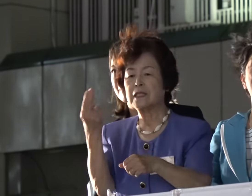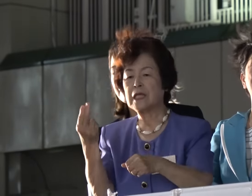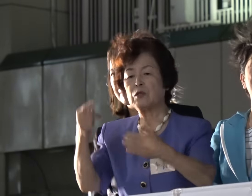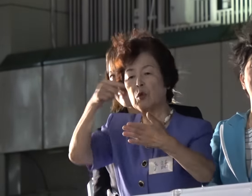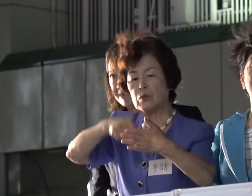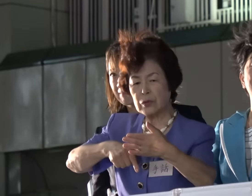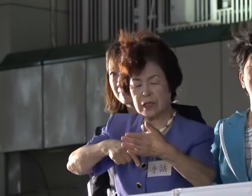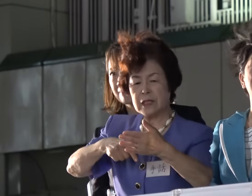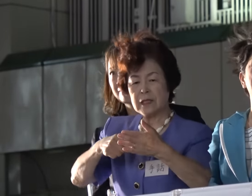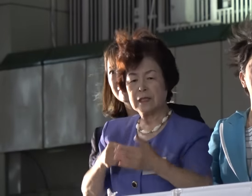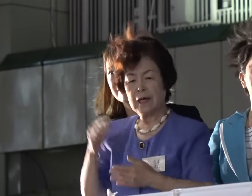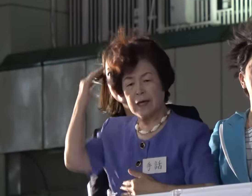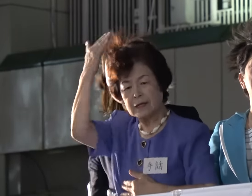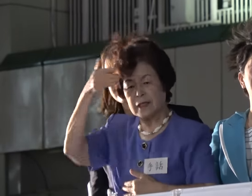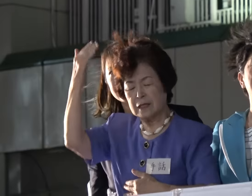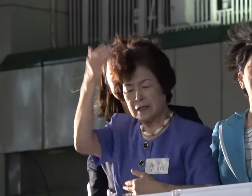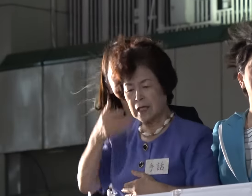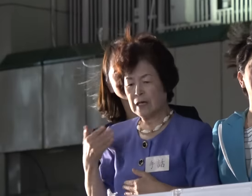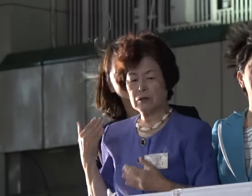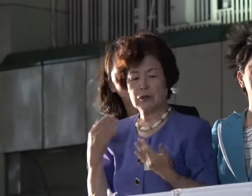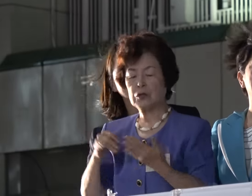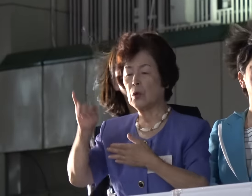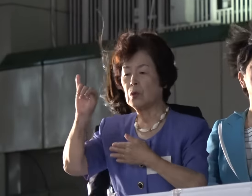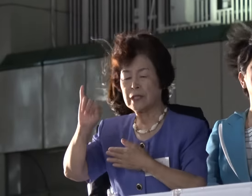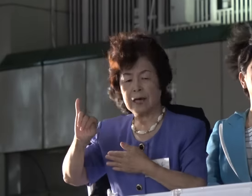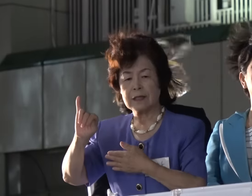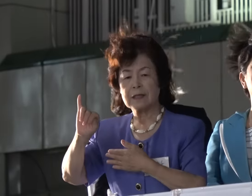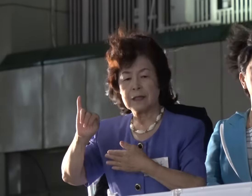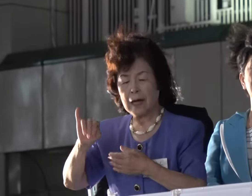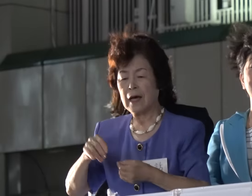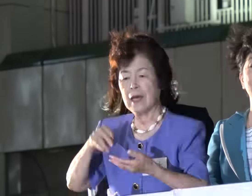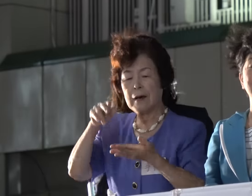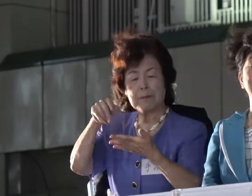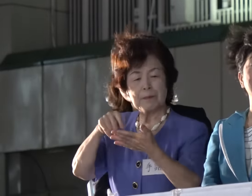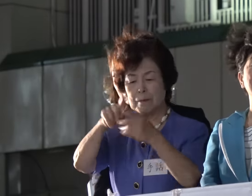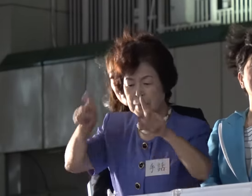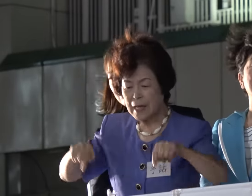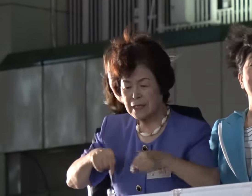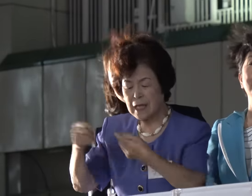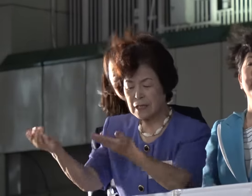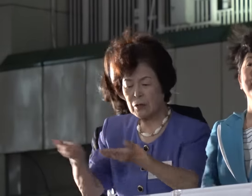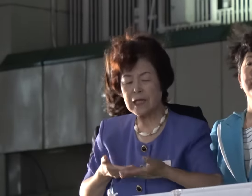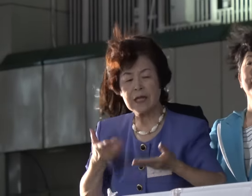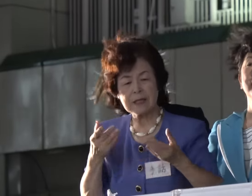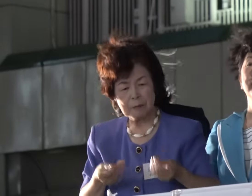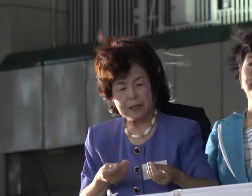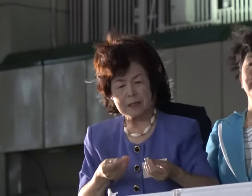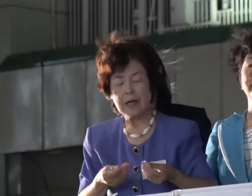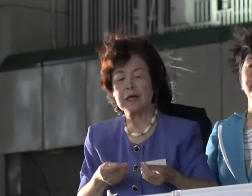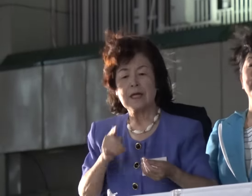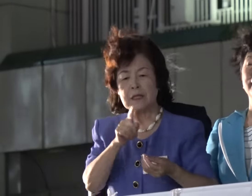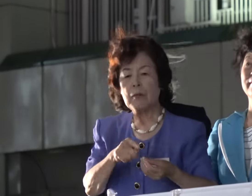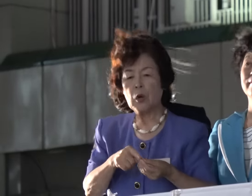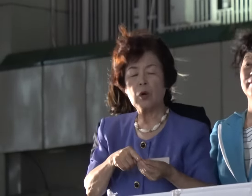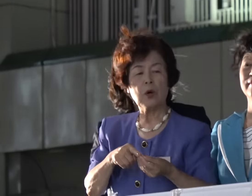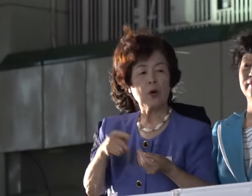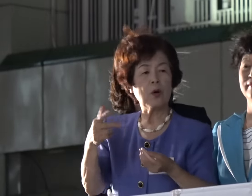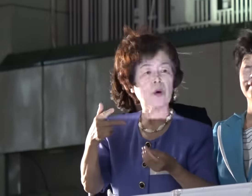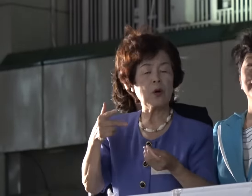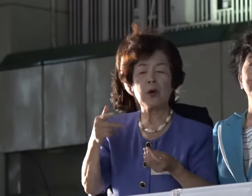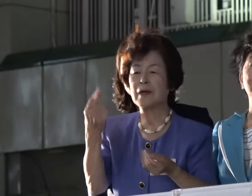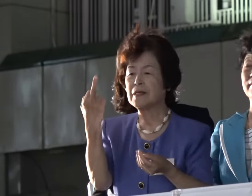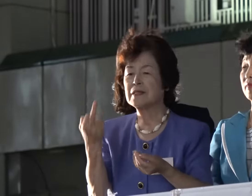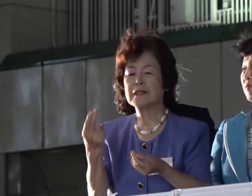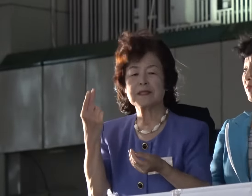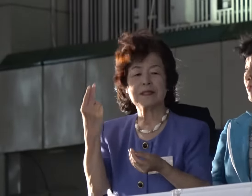94歳のメッセージをスタンプに掲げてくれていますけれども、寂聴さんは絶対に鳥越さん